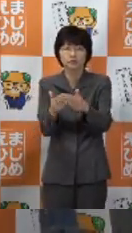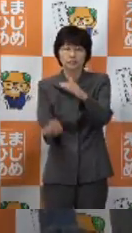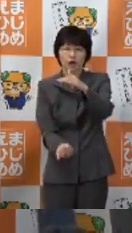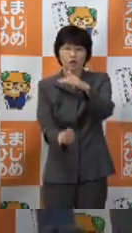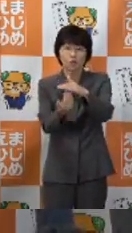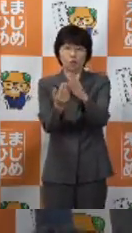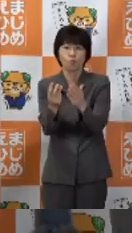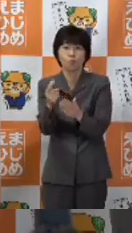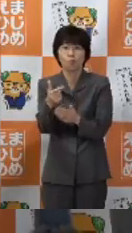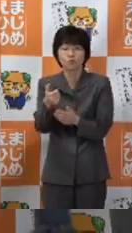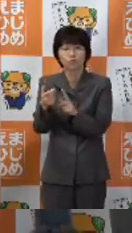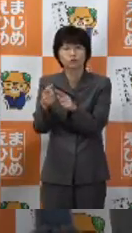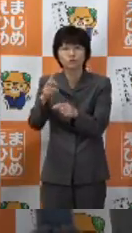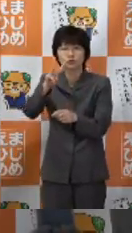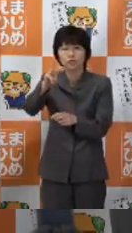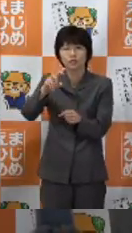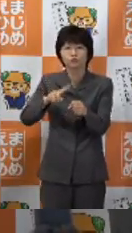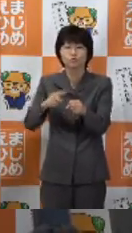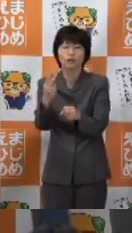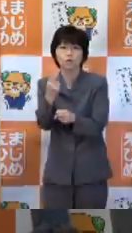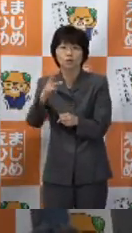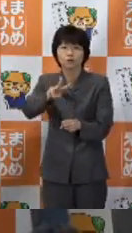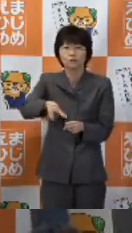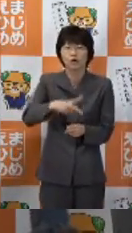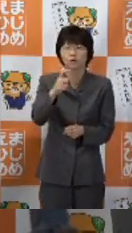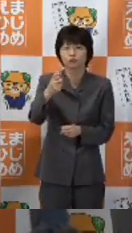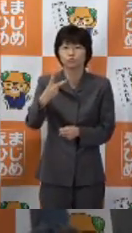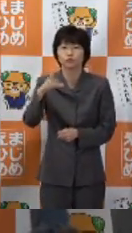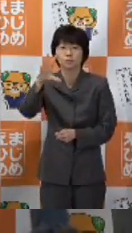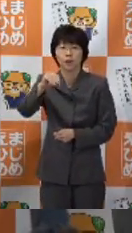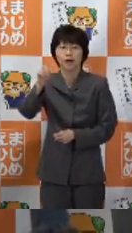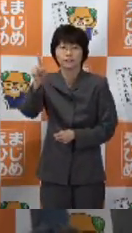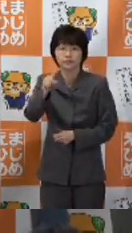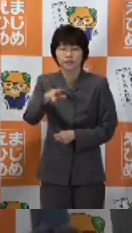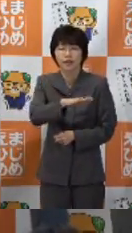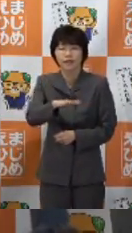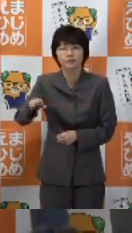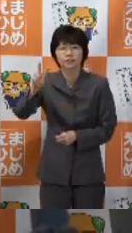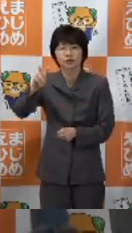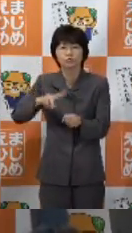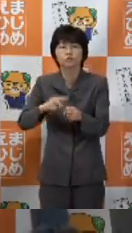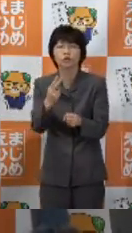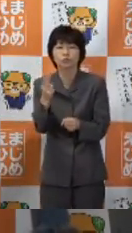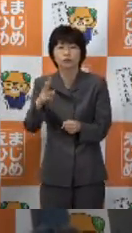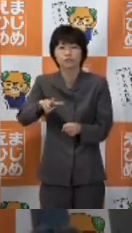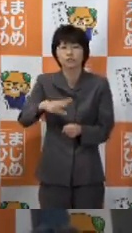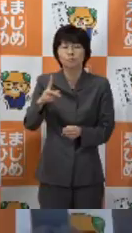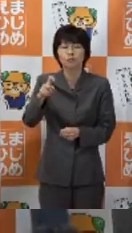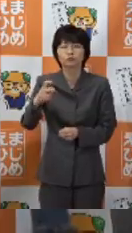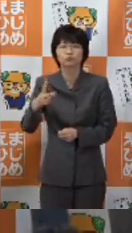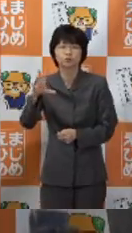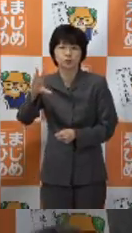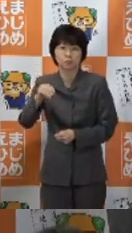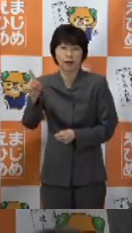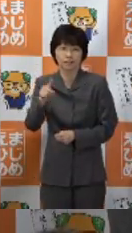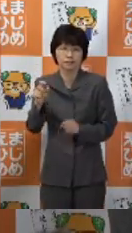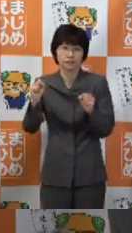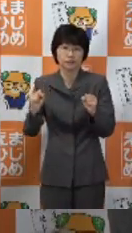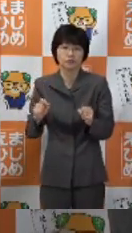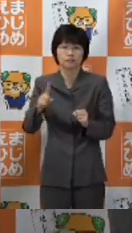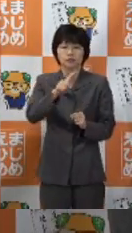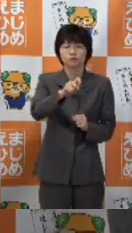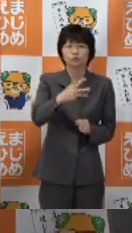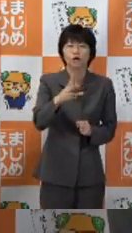ます全然代行業ています300人